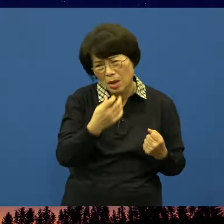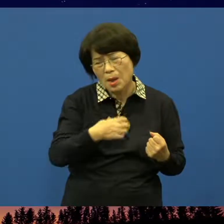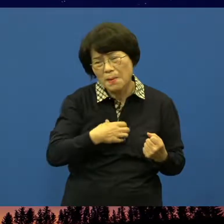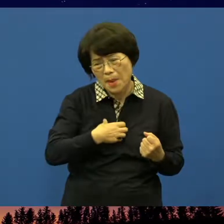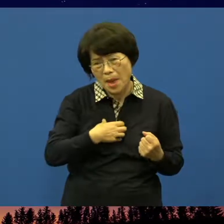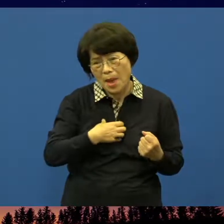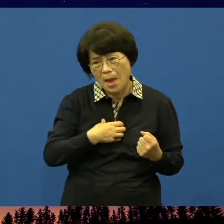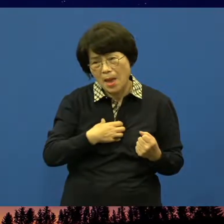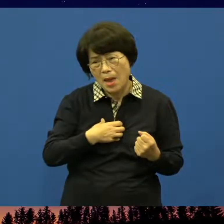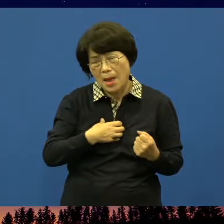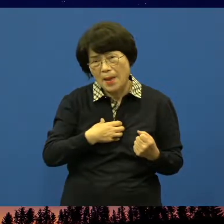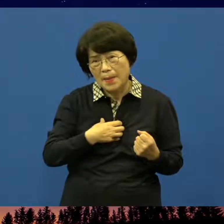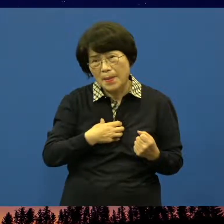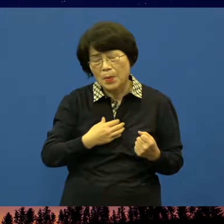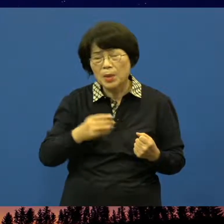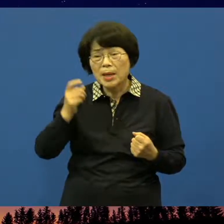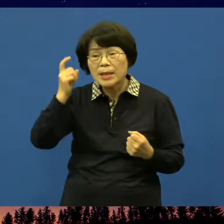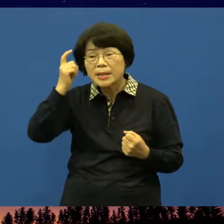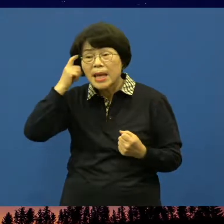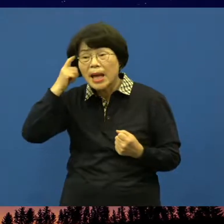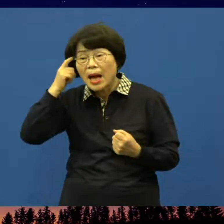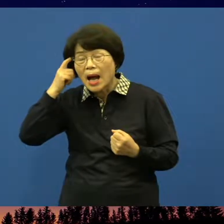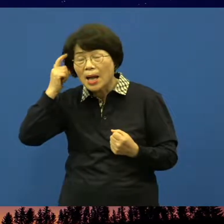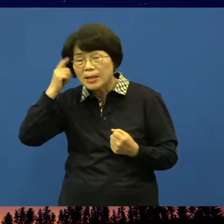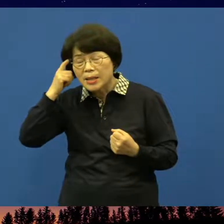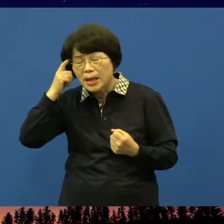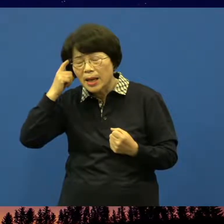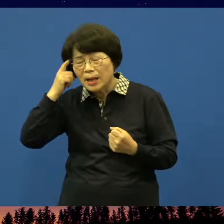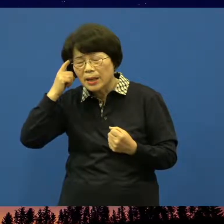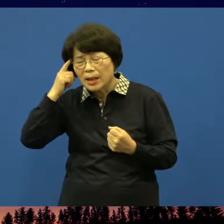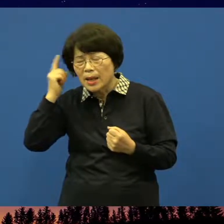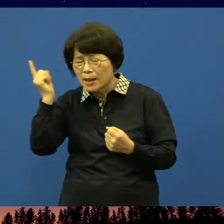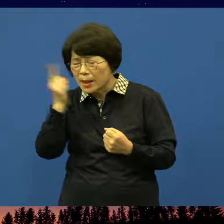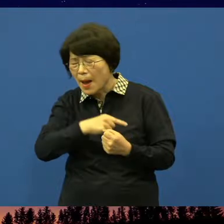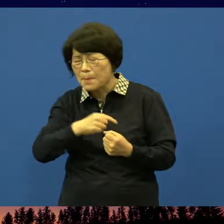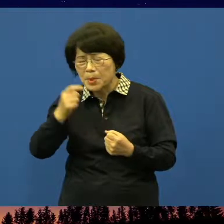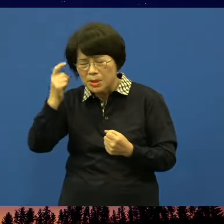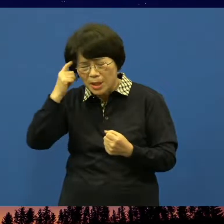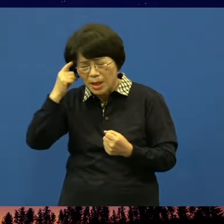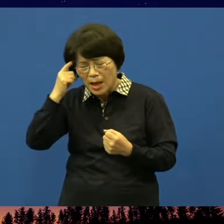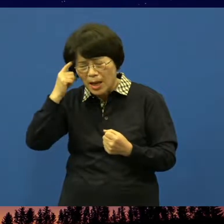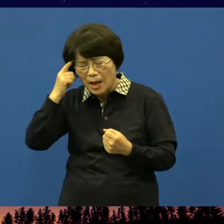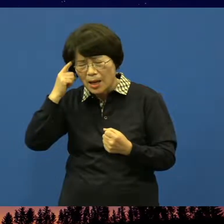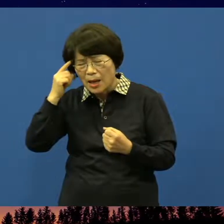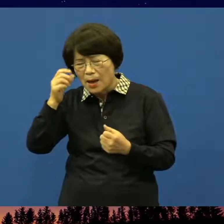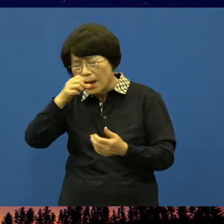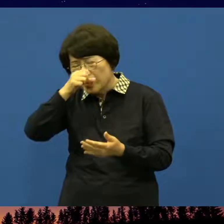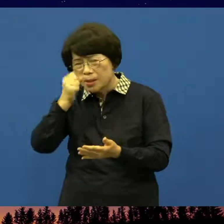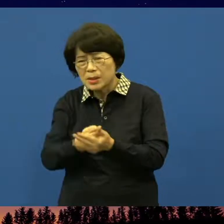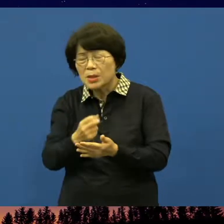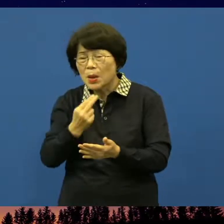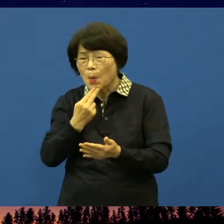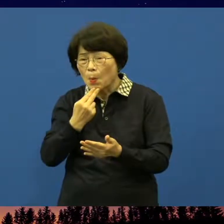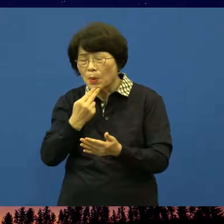자꾸 오염되잖아요. 계속 생각이 오염되잖아요. 정상적인 생각을 하지 않는 거예요. 비정상적인 생각을 하는 사람들이